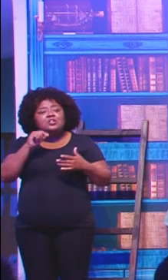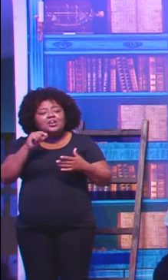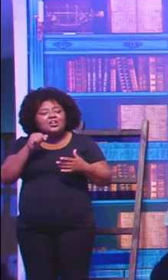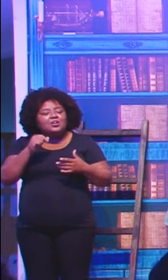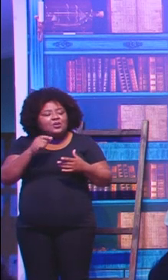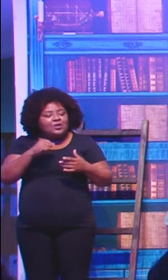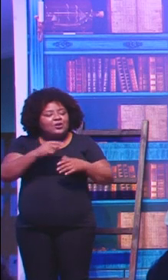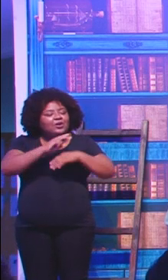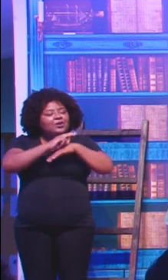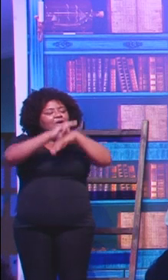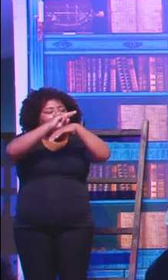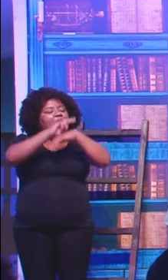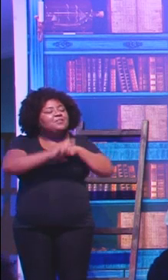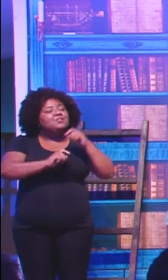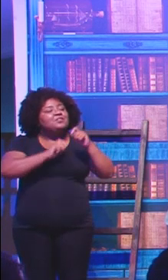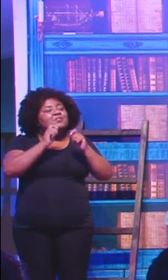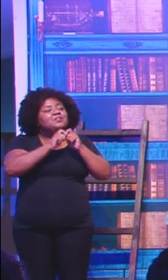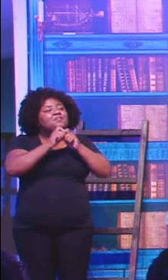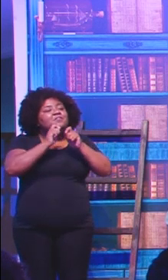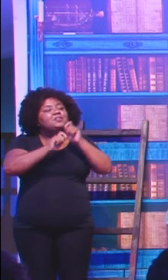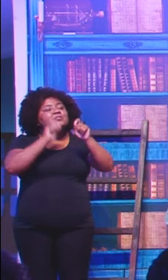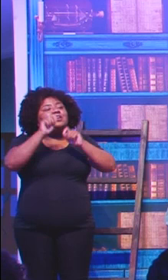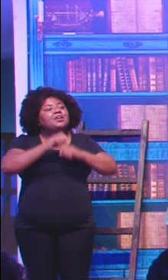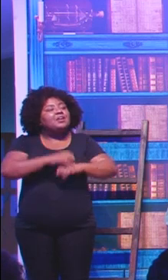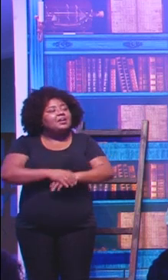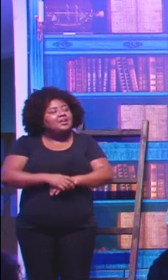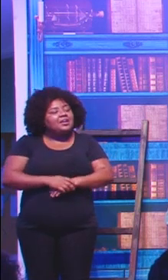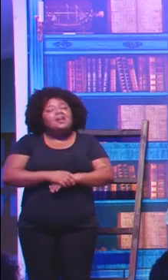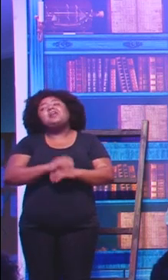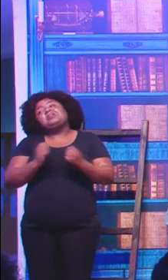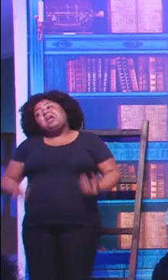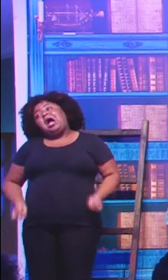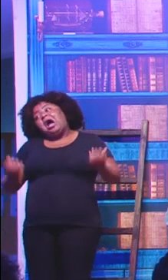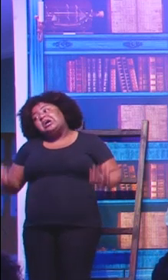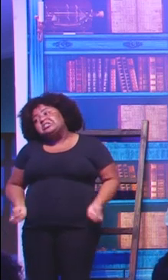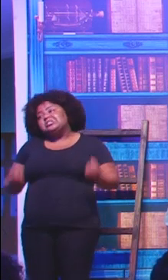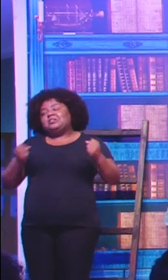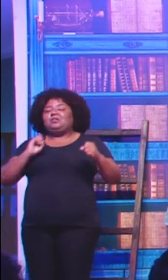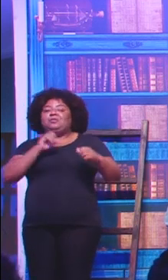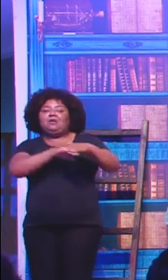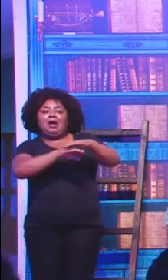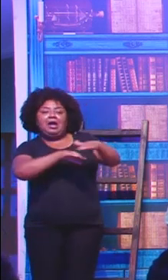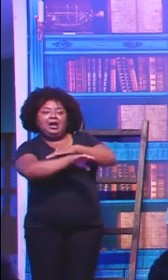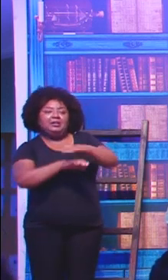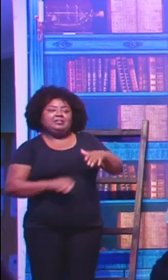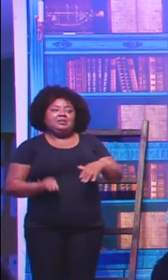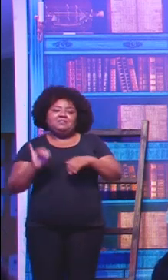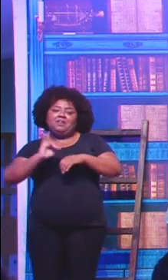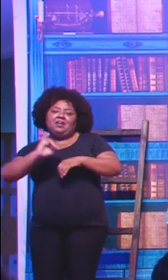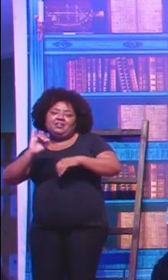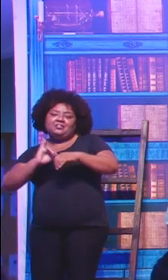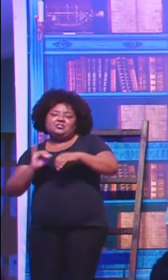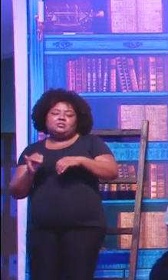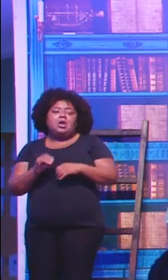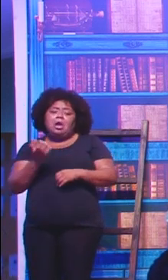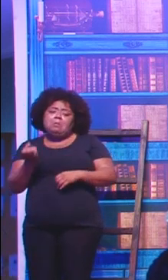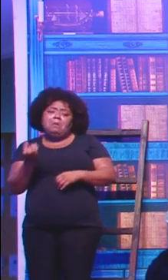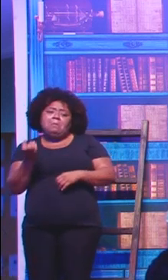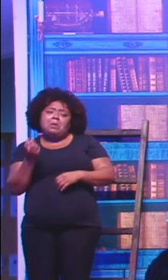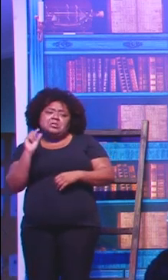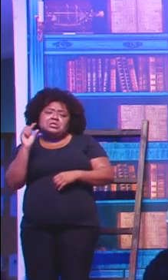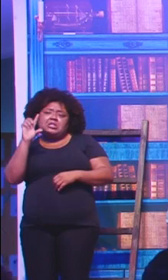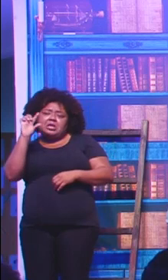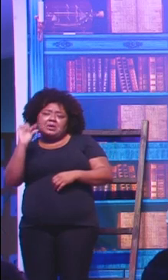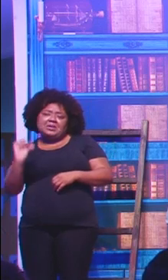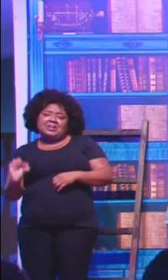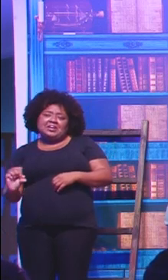Gente, o que é que a gente faz com o dinheiro do prêmio? A gente gasta ou guarda? Ou investe, né? Na poupança não, que está muito baixo o rendimento, mas